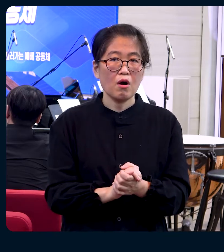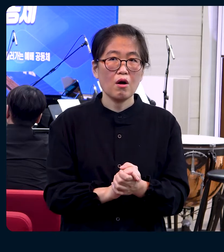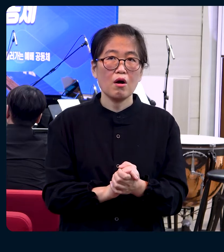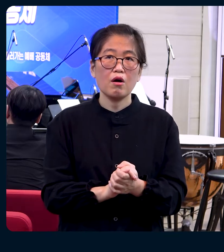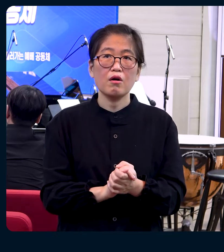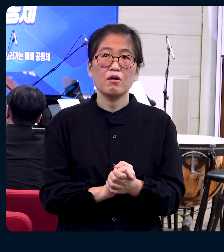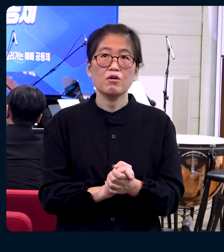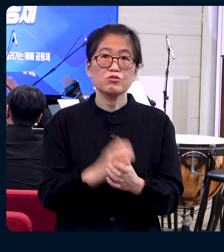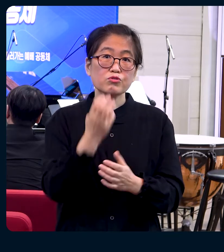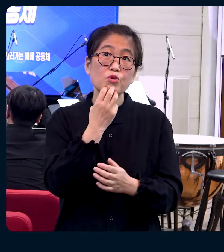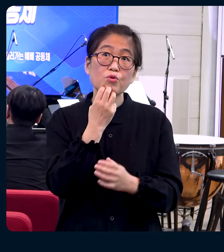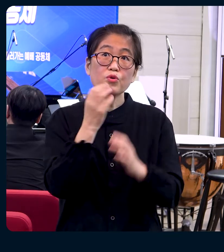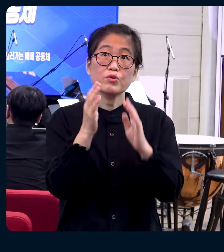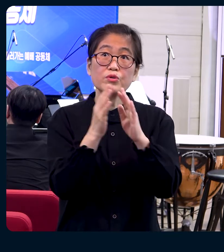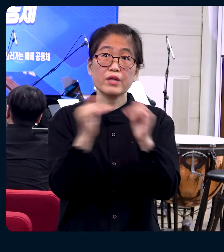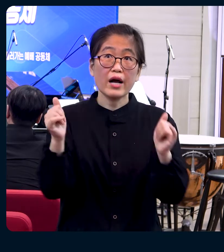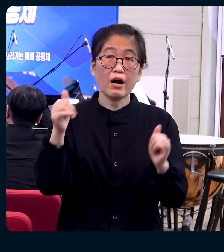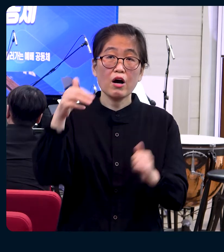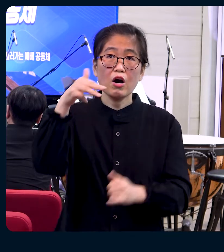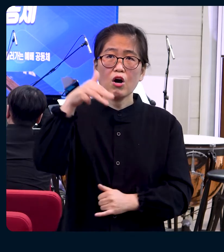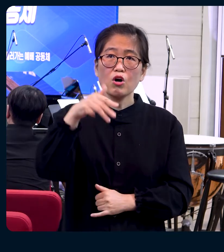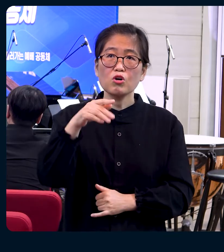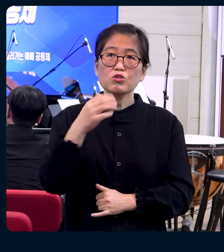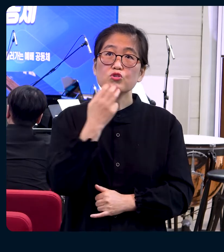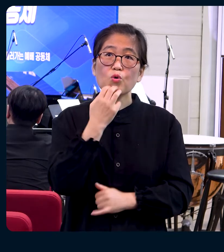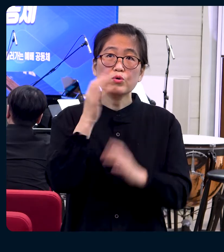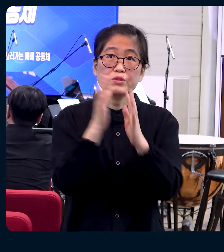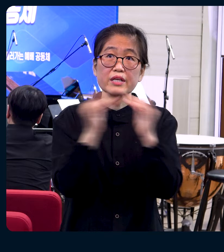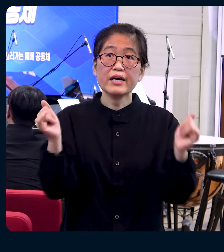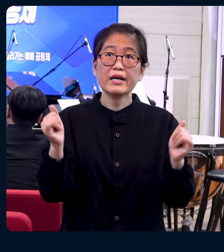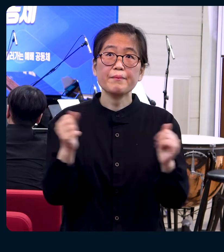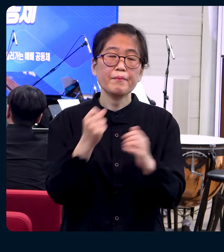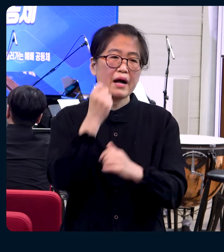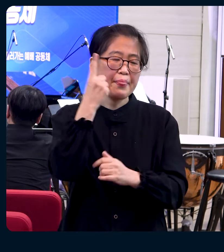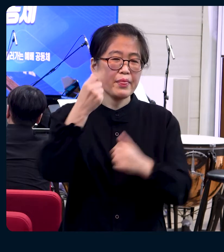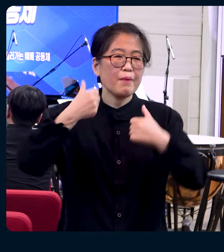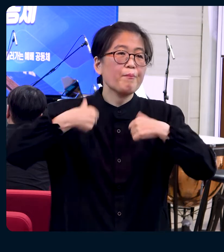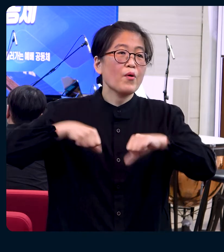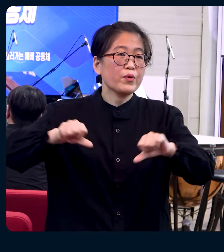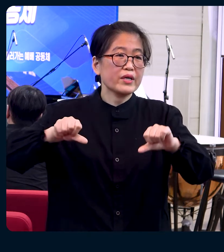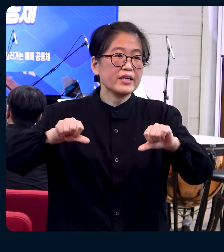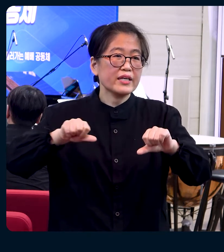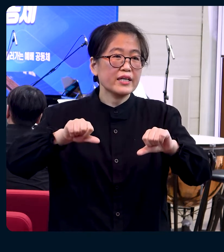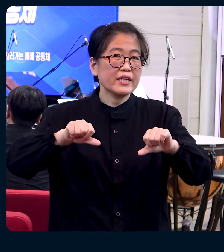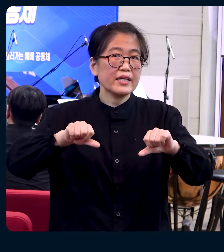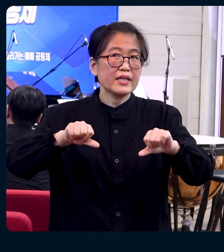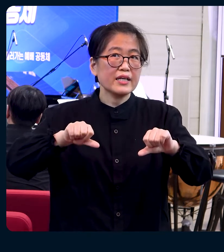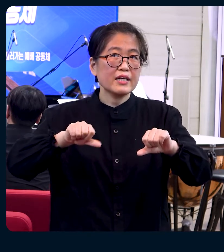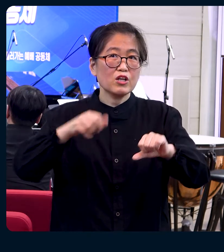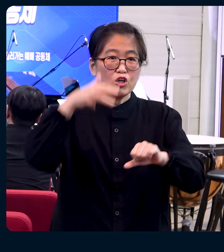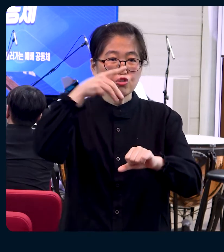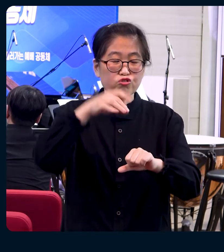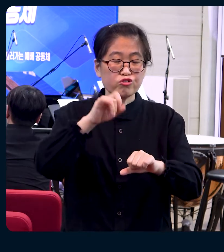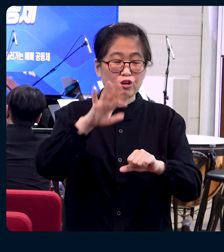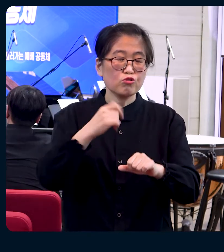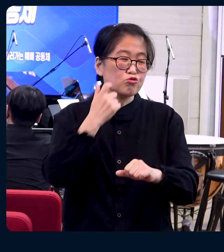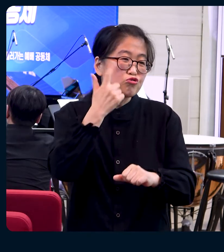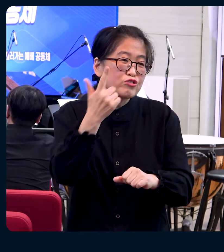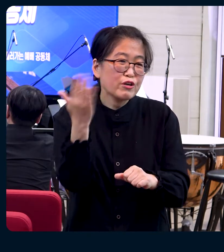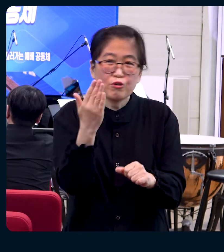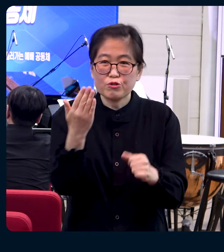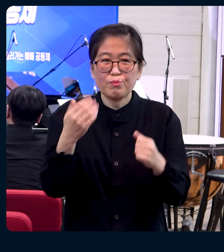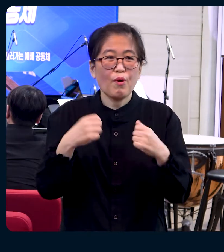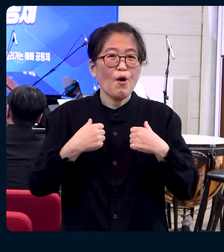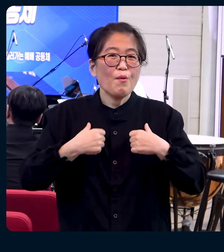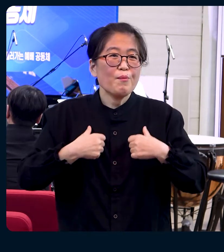충청도 사람과 서울 사람이 기간이 다릅니다. 서울 사람은 한 달이면 포기합니다. 충청도는요, 한 6개월